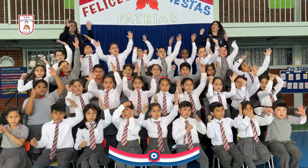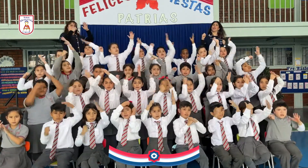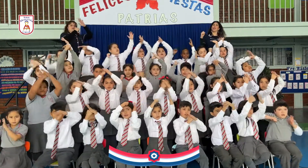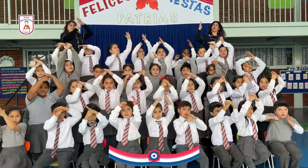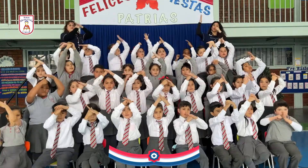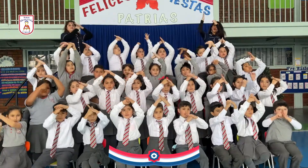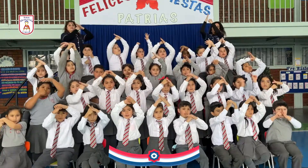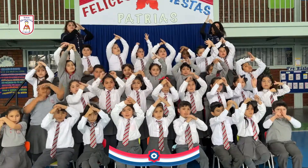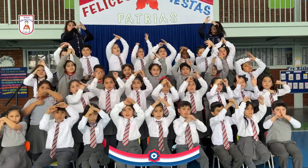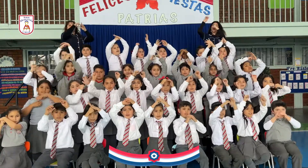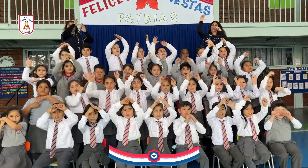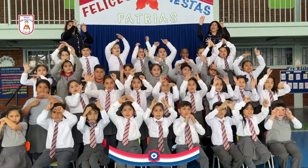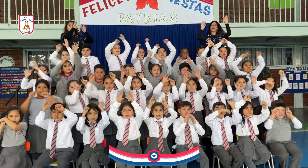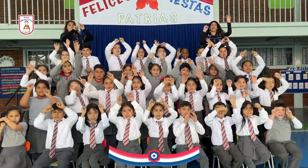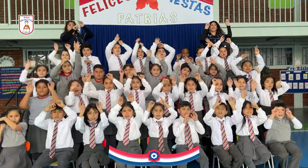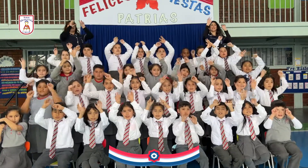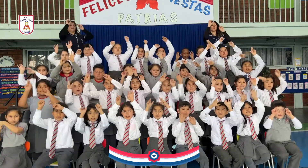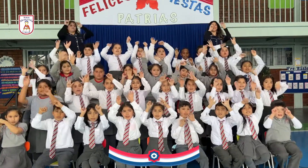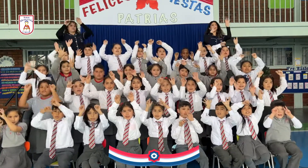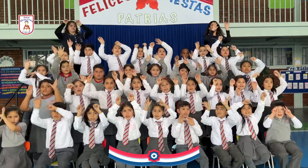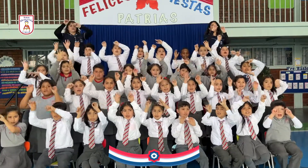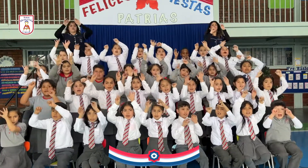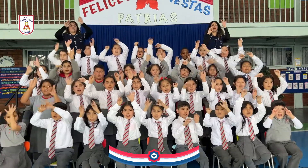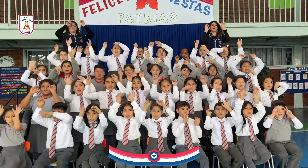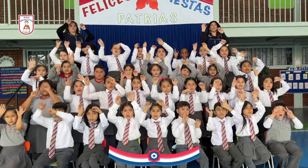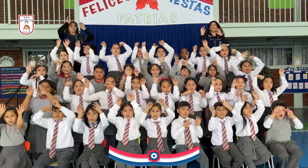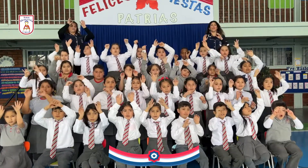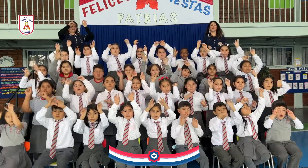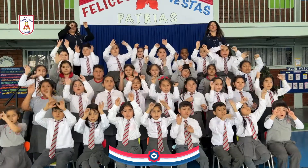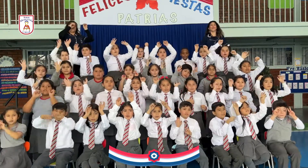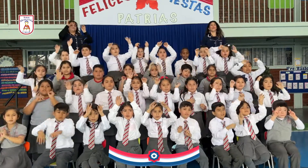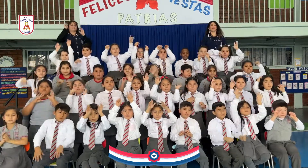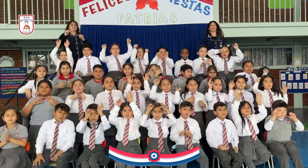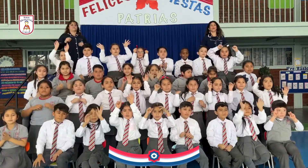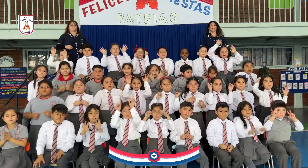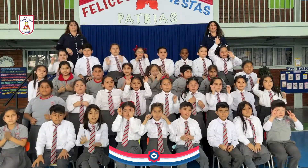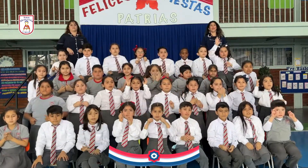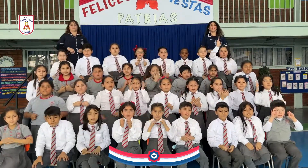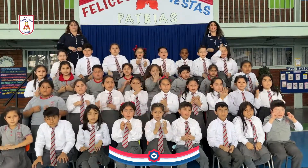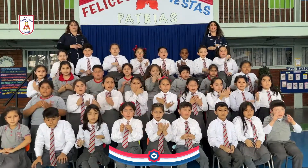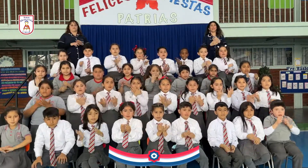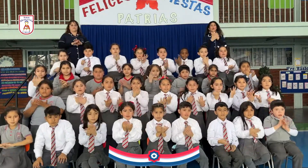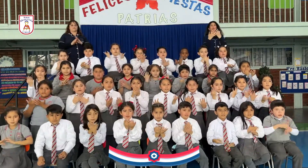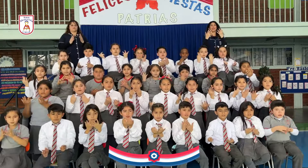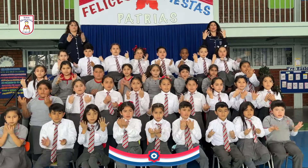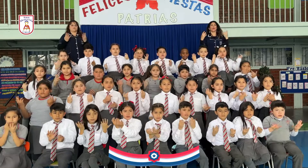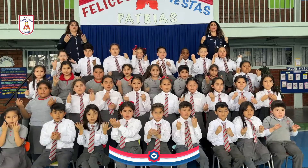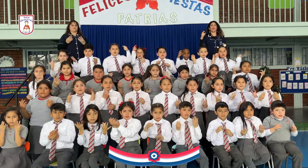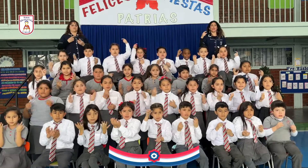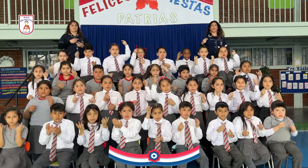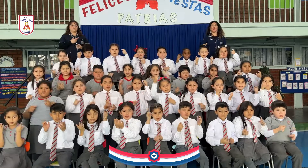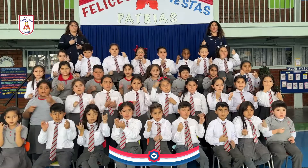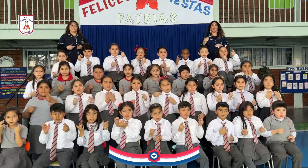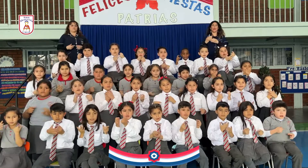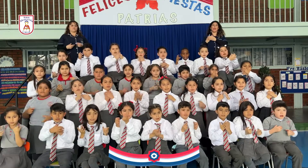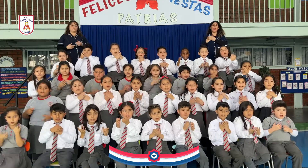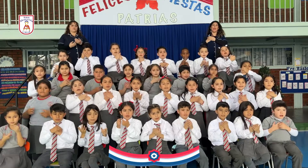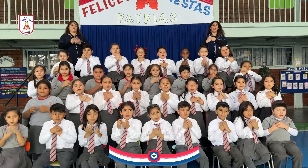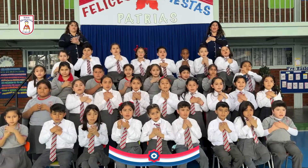cielo su fondo estrellado. En las multitudes el hombre